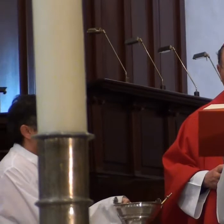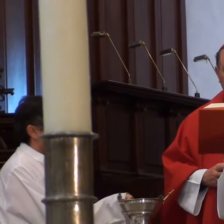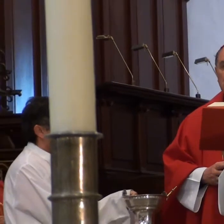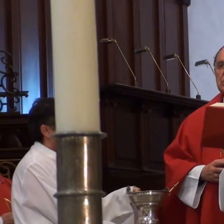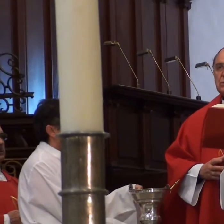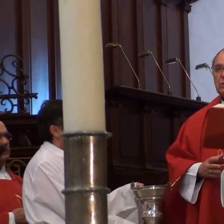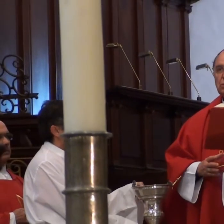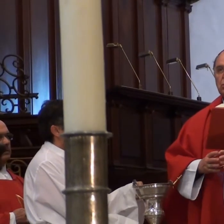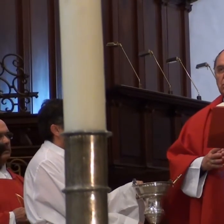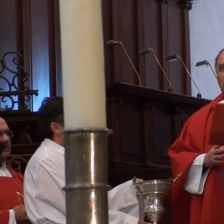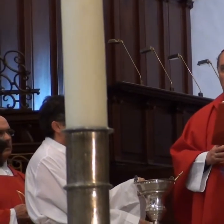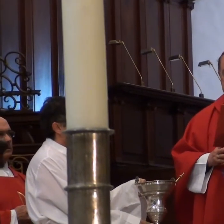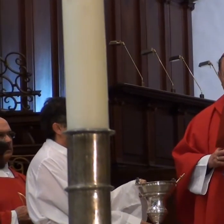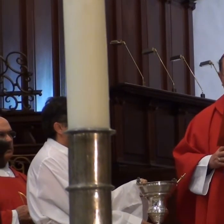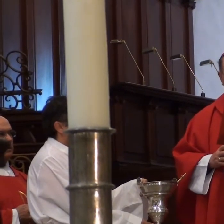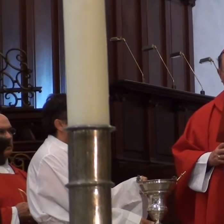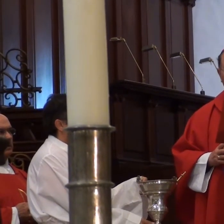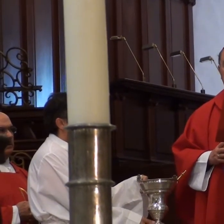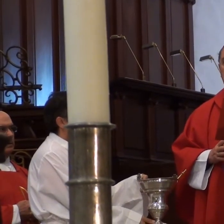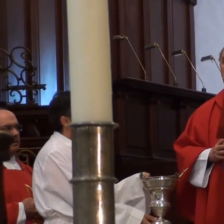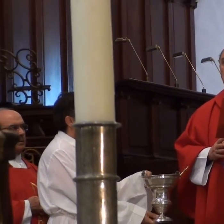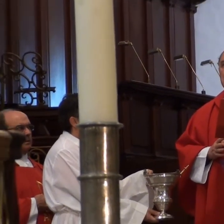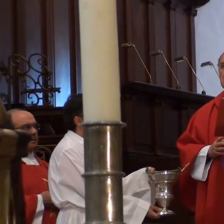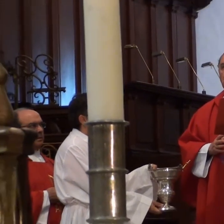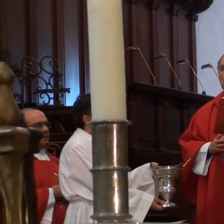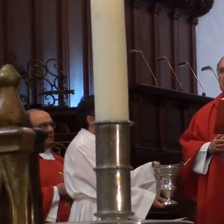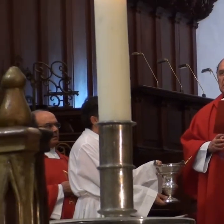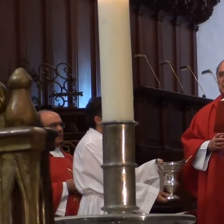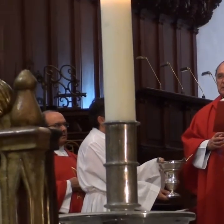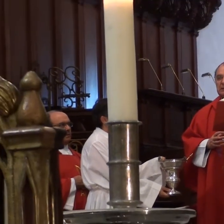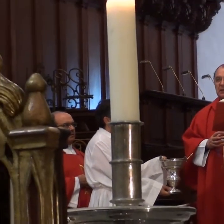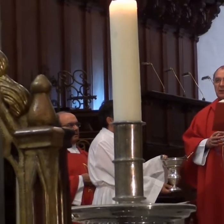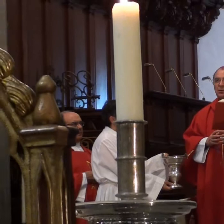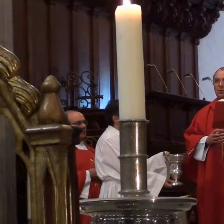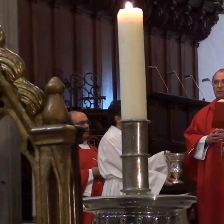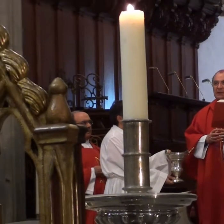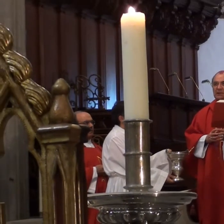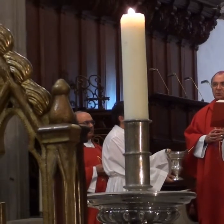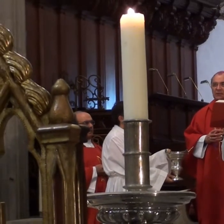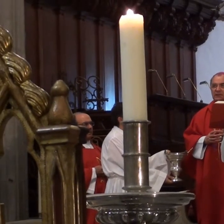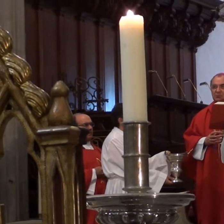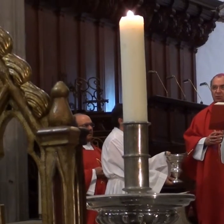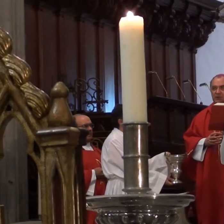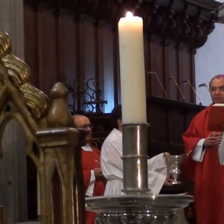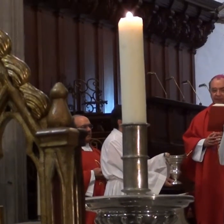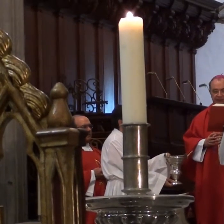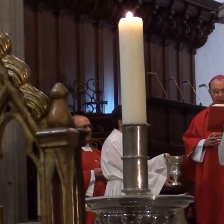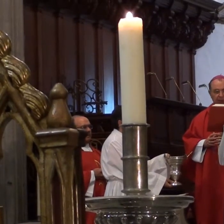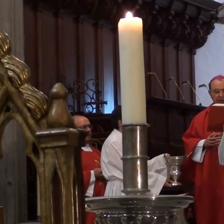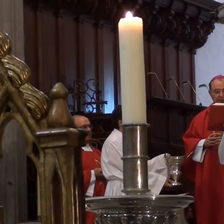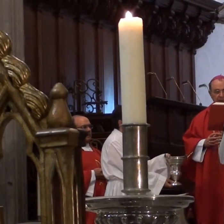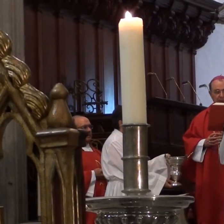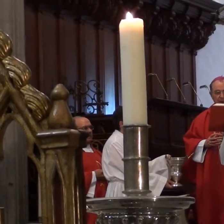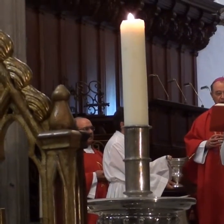respondemos como asamblea bendiciendo al Señor diciendo bendito seas por siempre